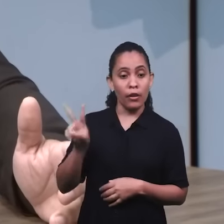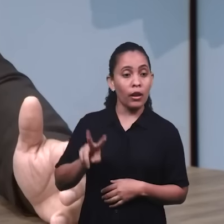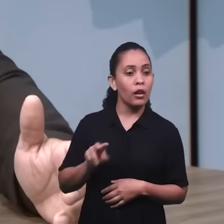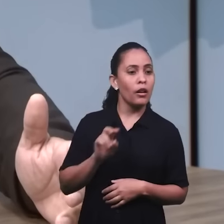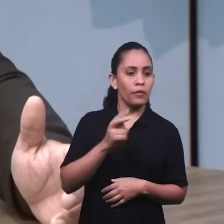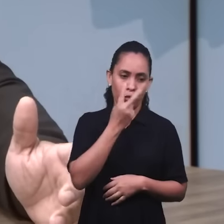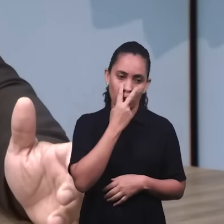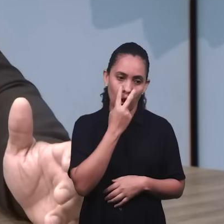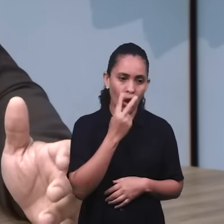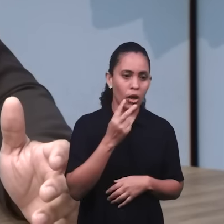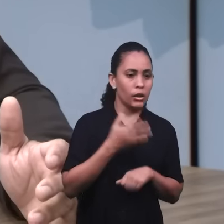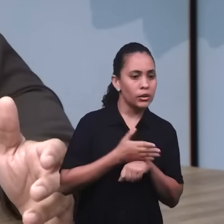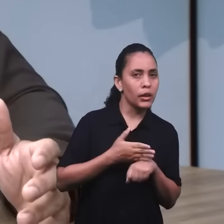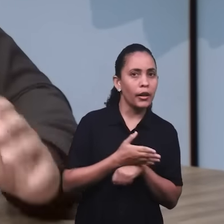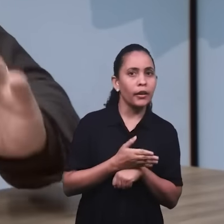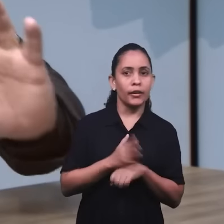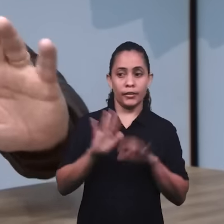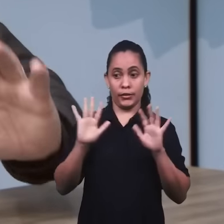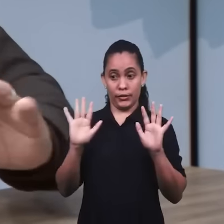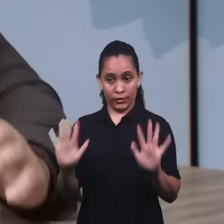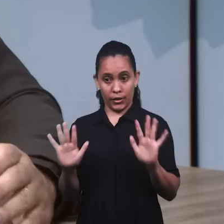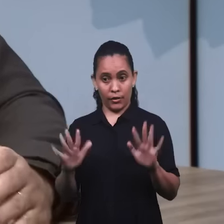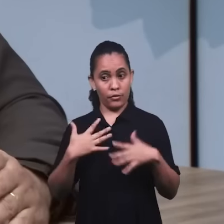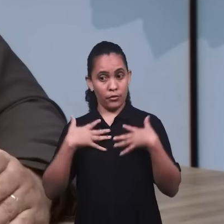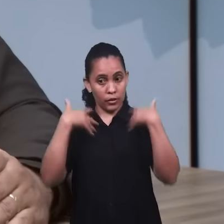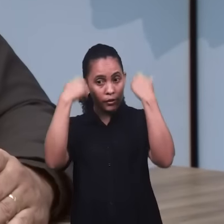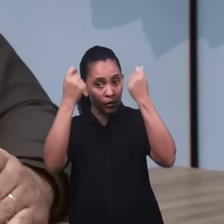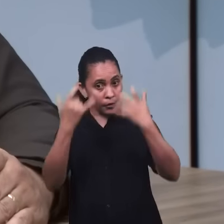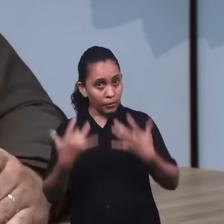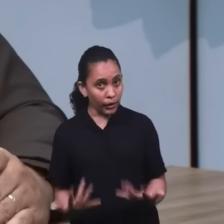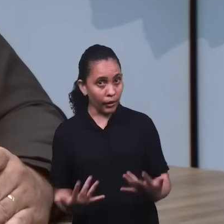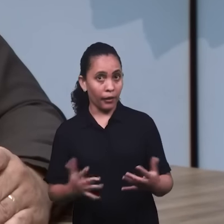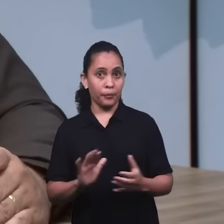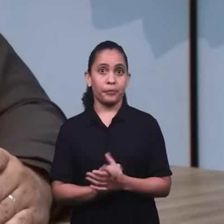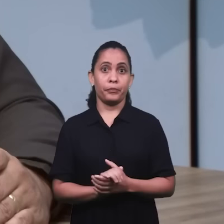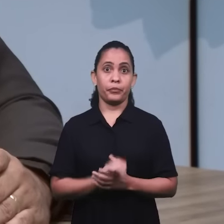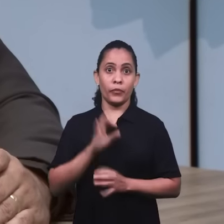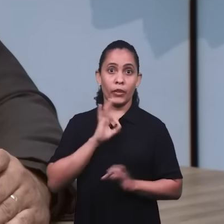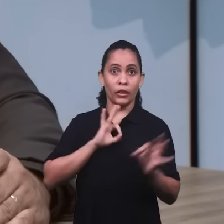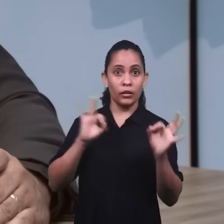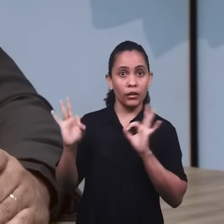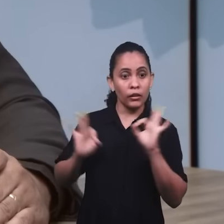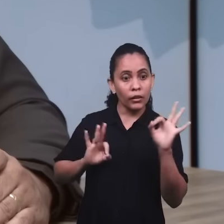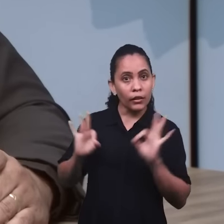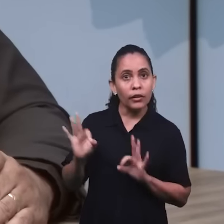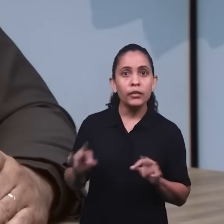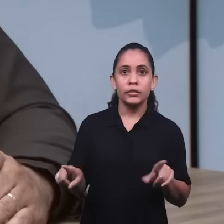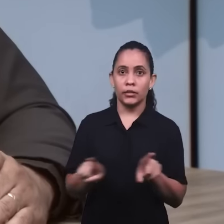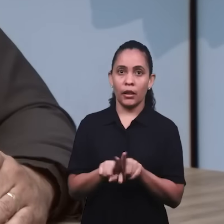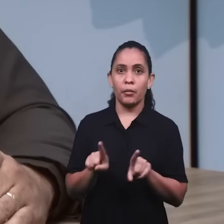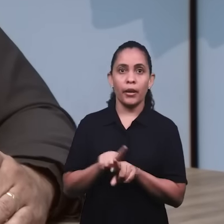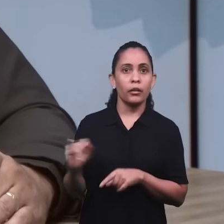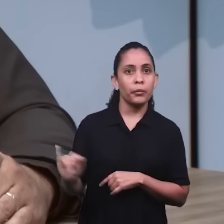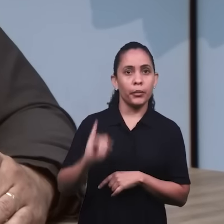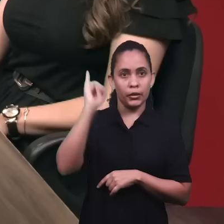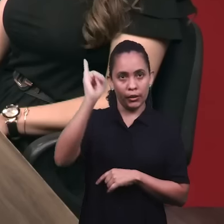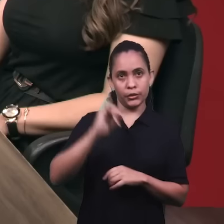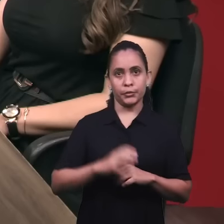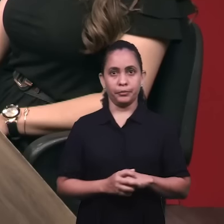É em Vitória? É na Serra? Entendeu? Falando, não, a gente vai explicar, você está com você com calma. E organizar a logística também é importante, né? Isso